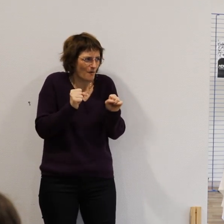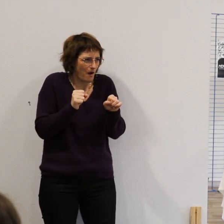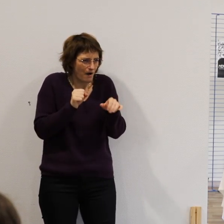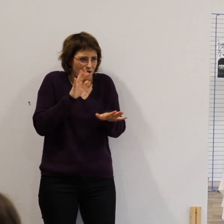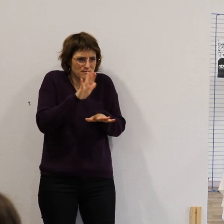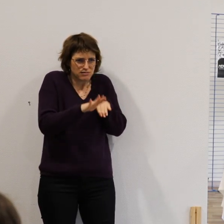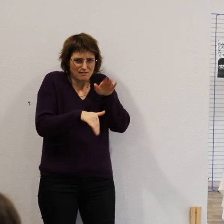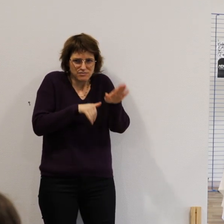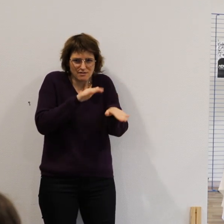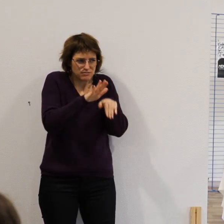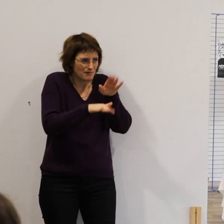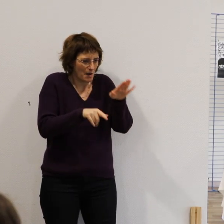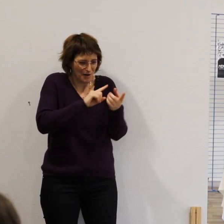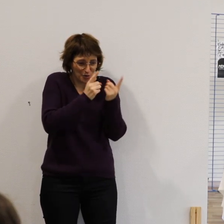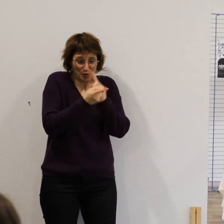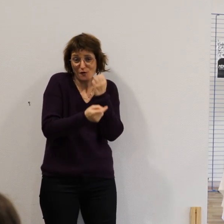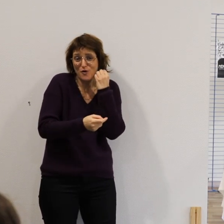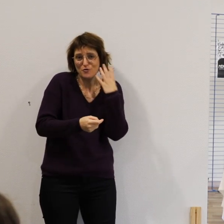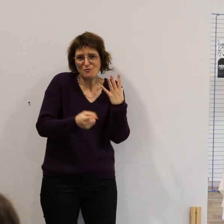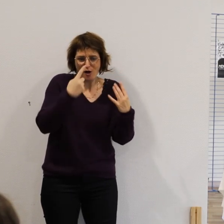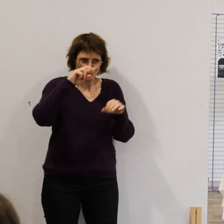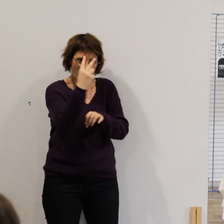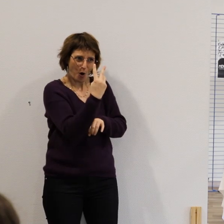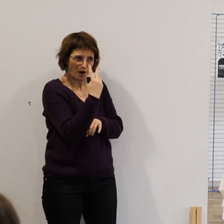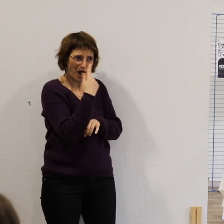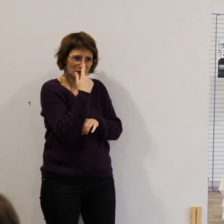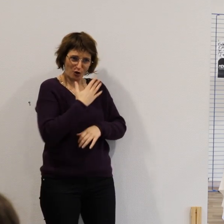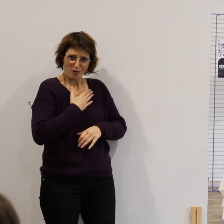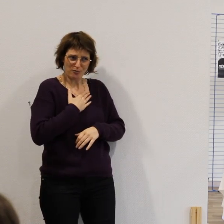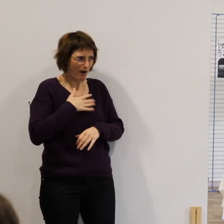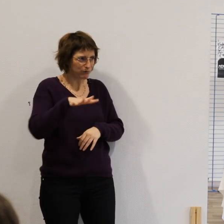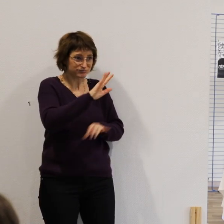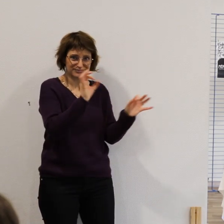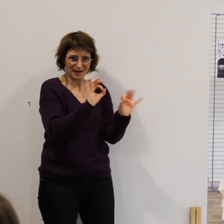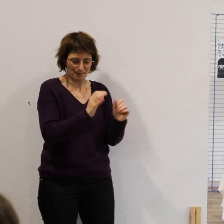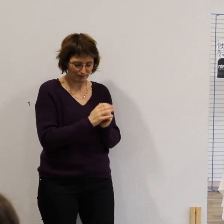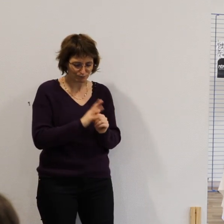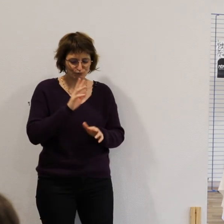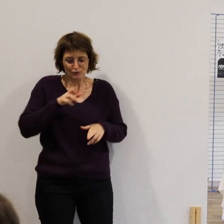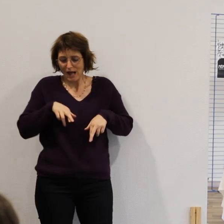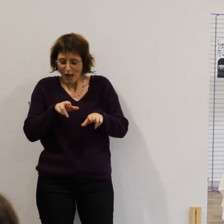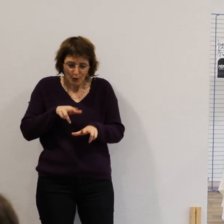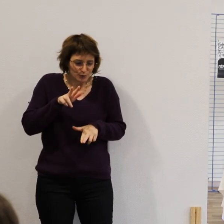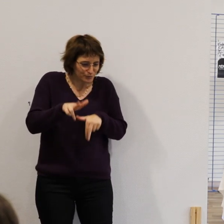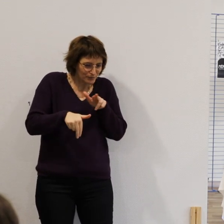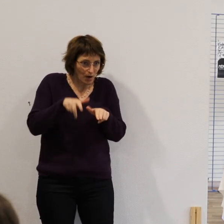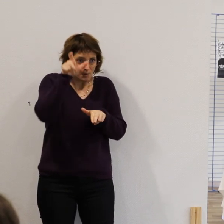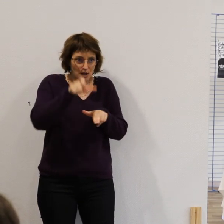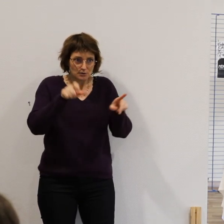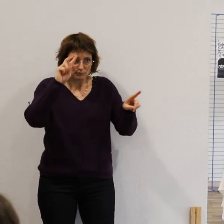d'un funeste chat noir à présent devenu blanc? Au détour d'une rue, quelqu'un pourtant me